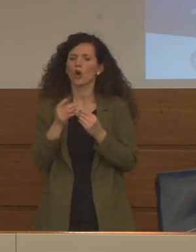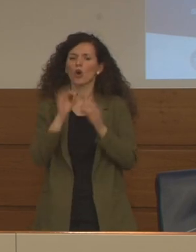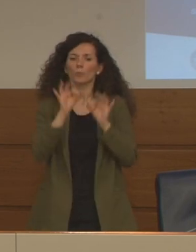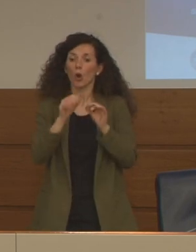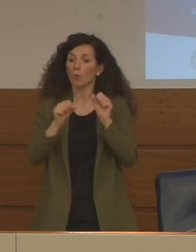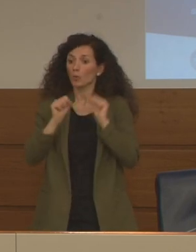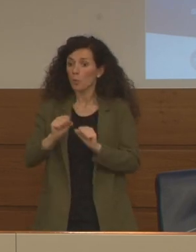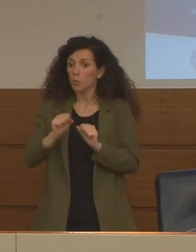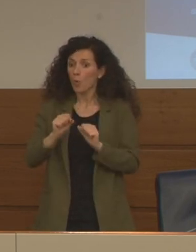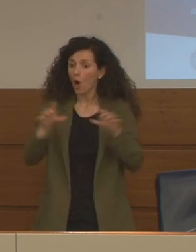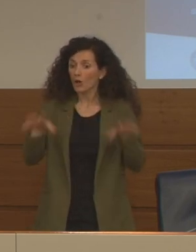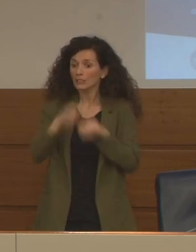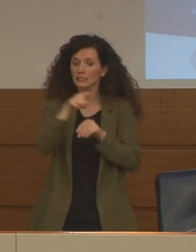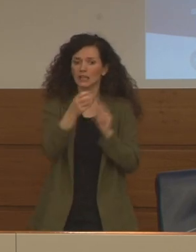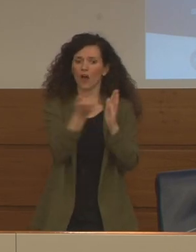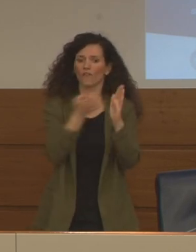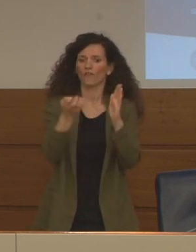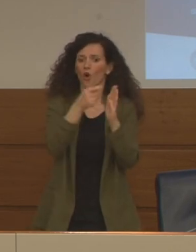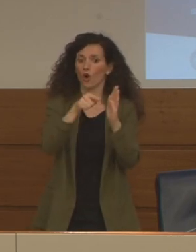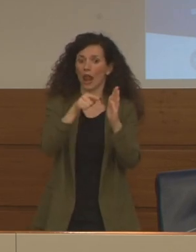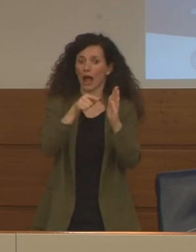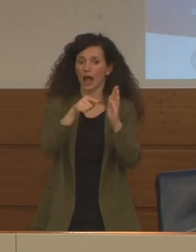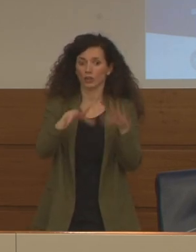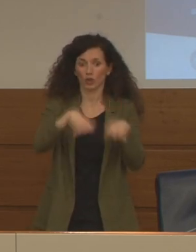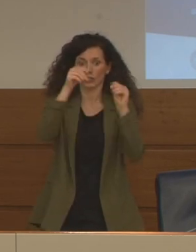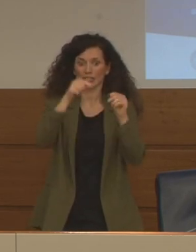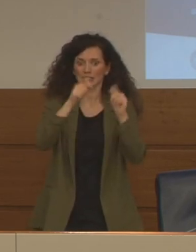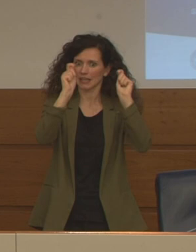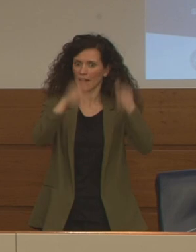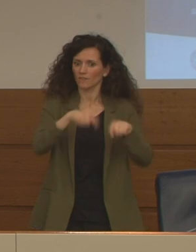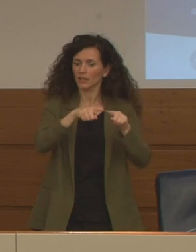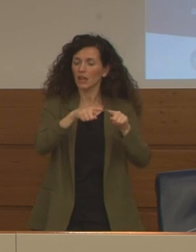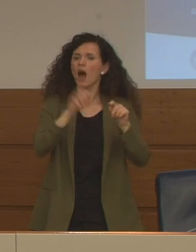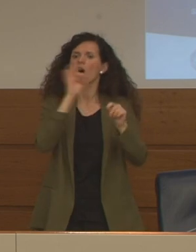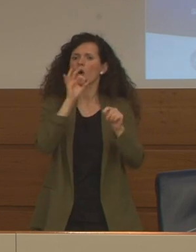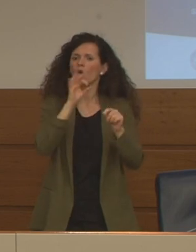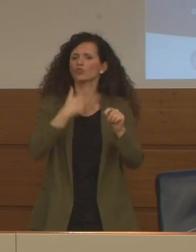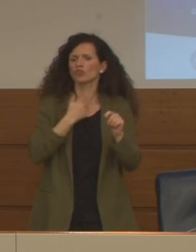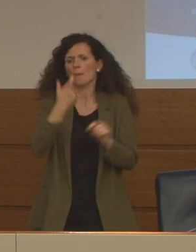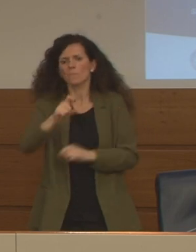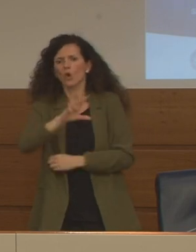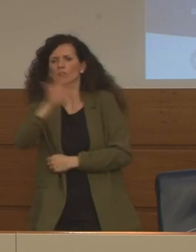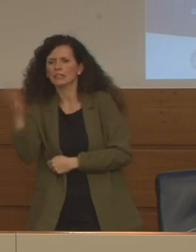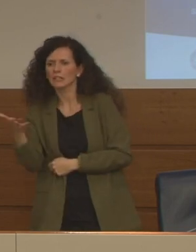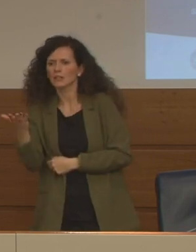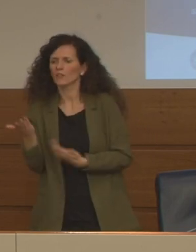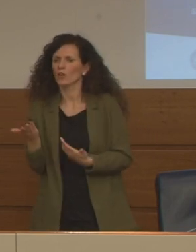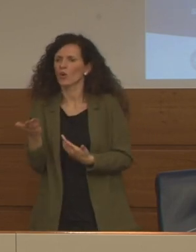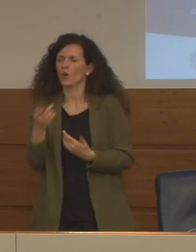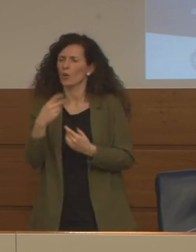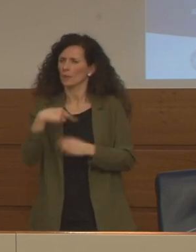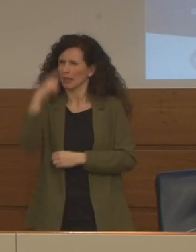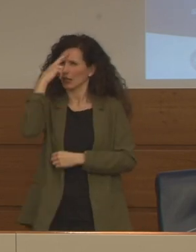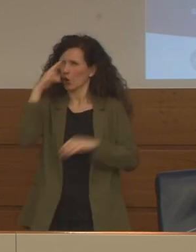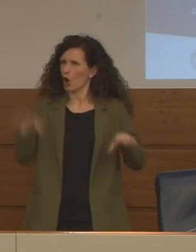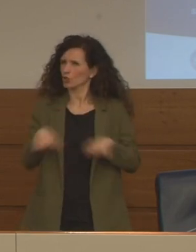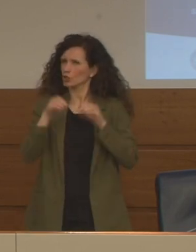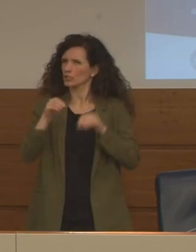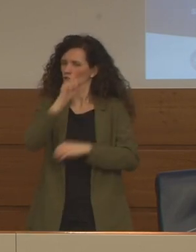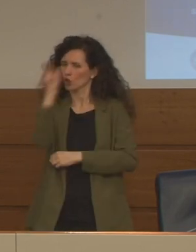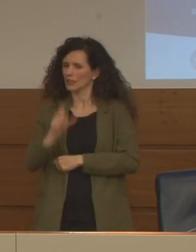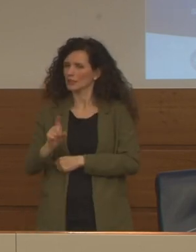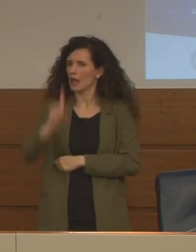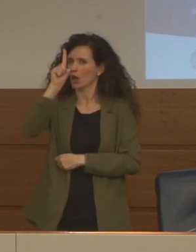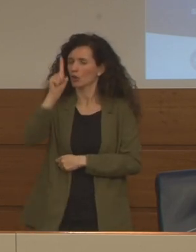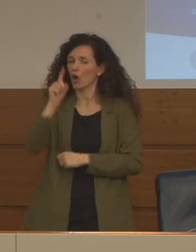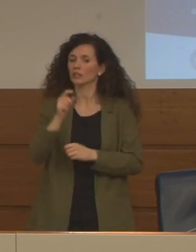iniziale o se ci possono essere altre cause per cui in quei territori in cui ricordo che comunque il